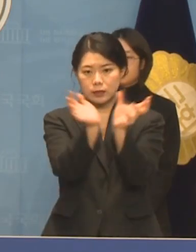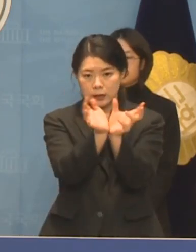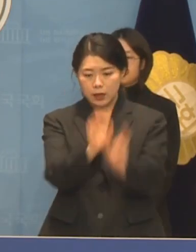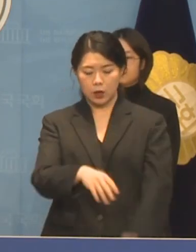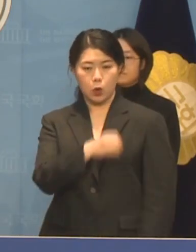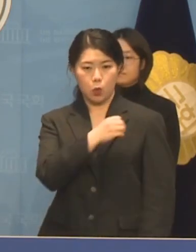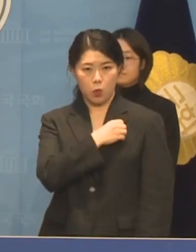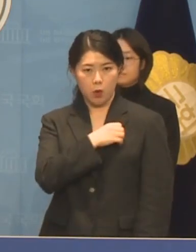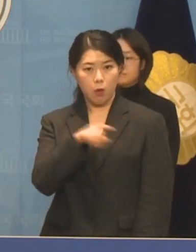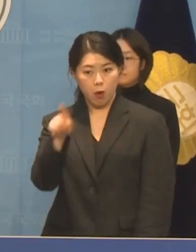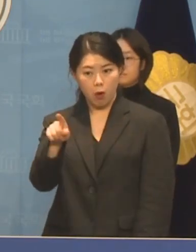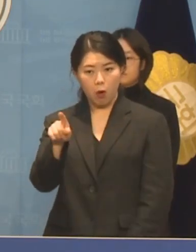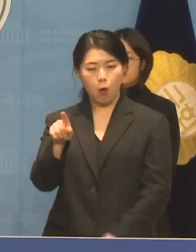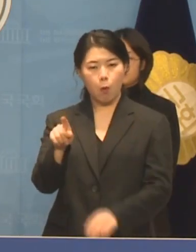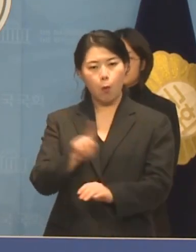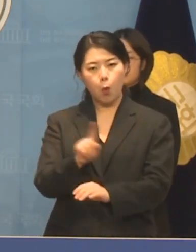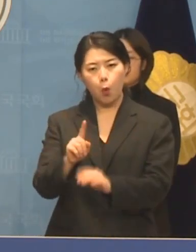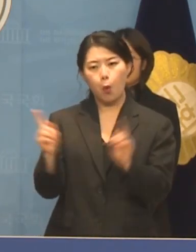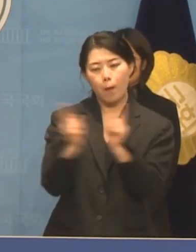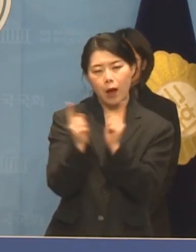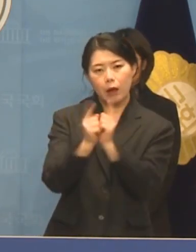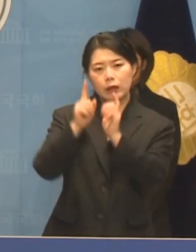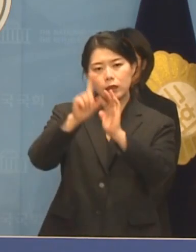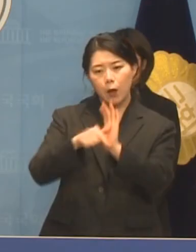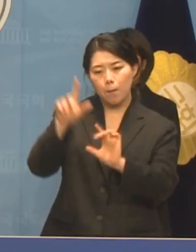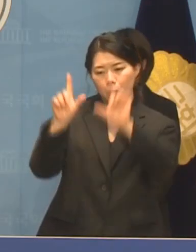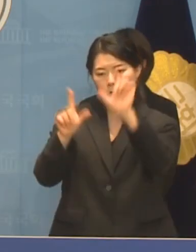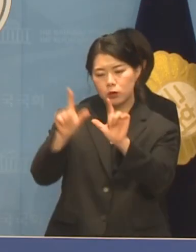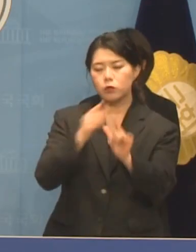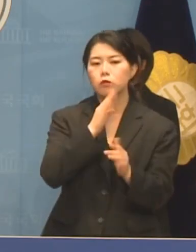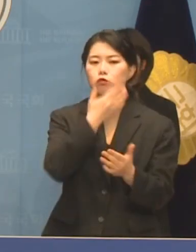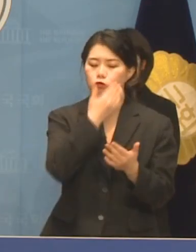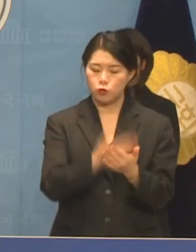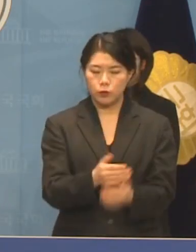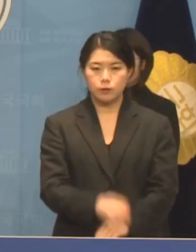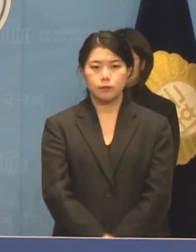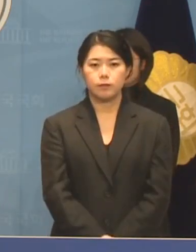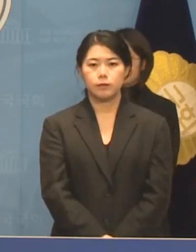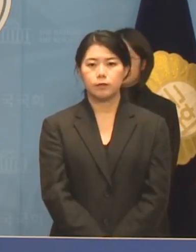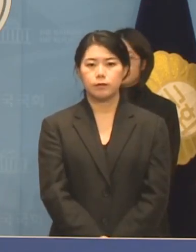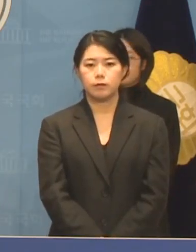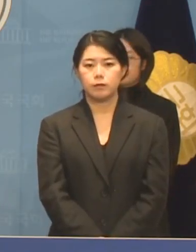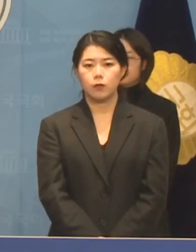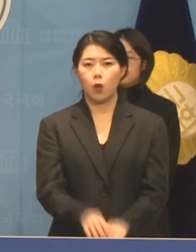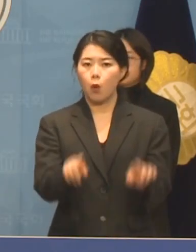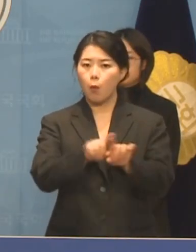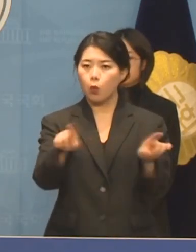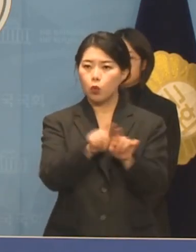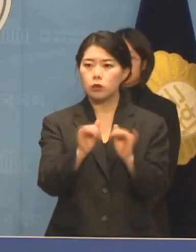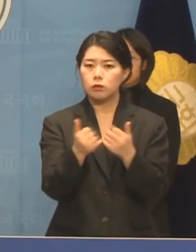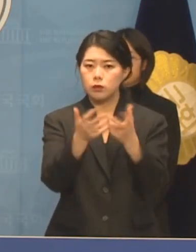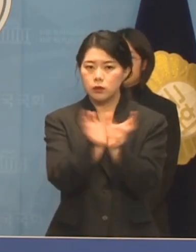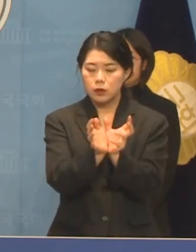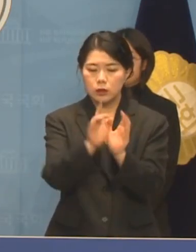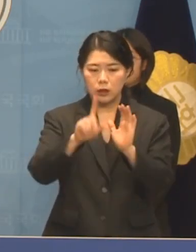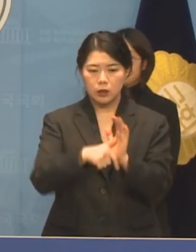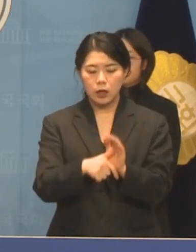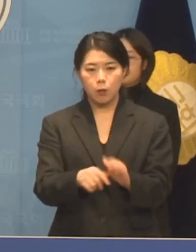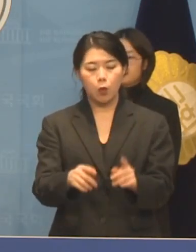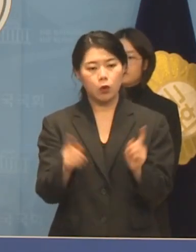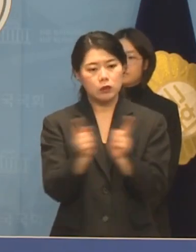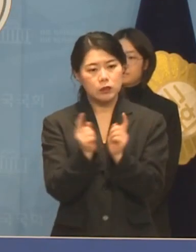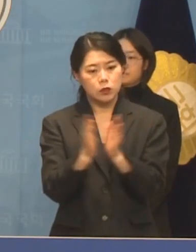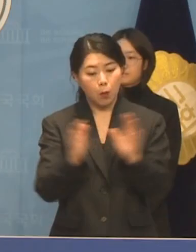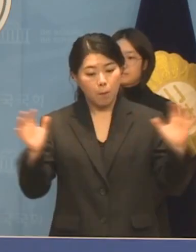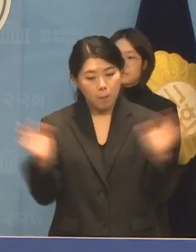회원들을 어떻게 대하는지 가늠할 수 있는 중요한 지표가 됩니다. 일반적인 시민단체들은 오프라인